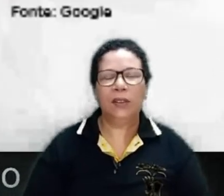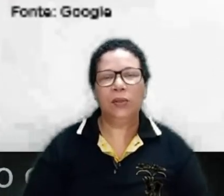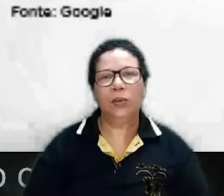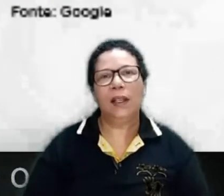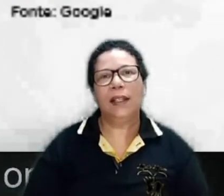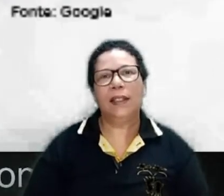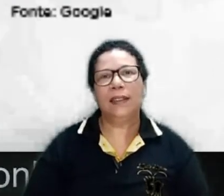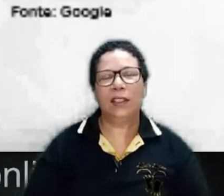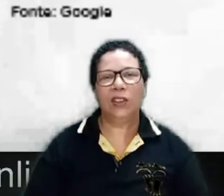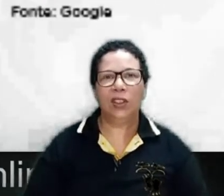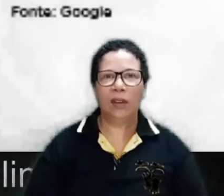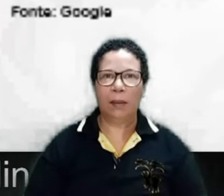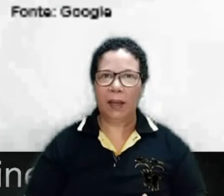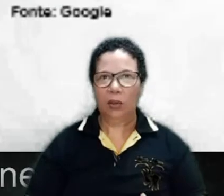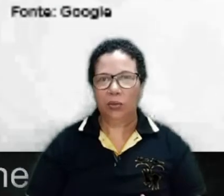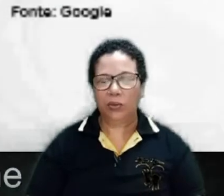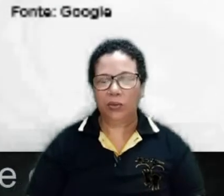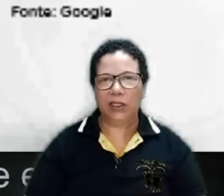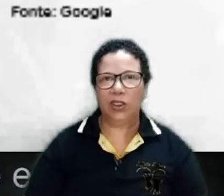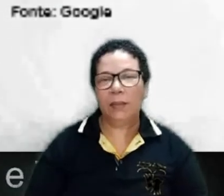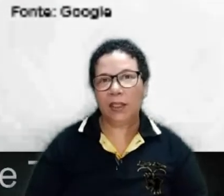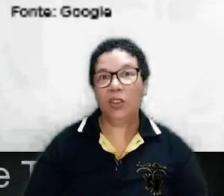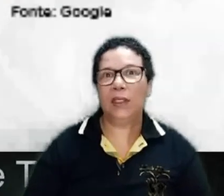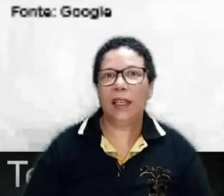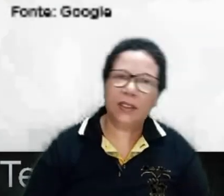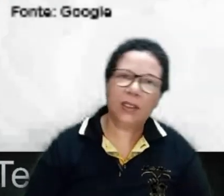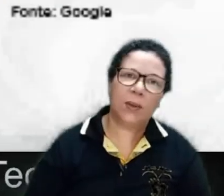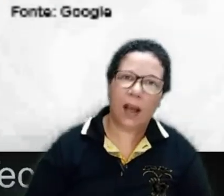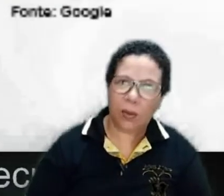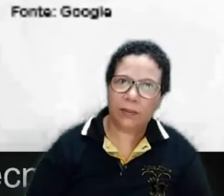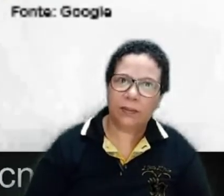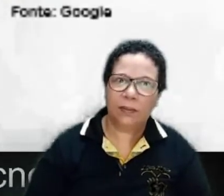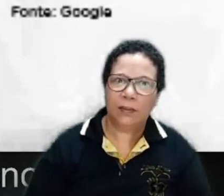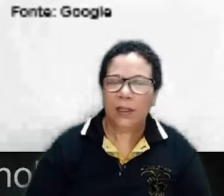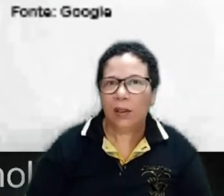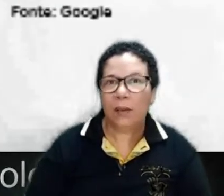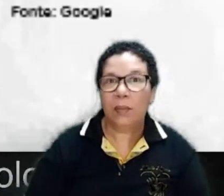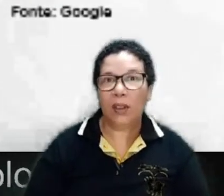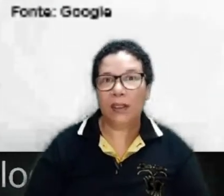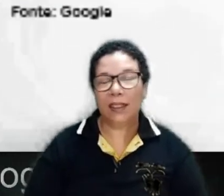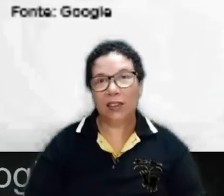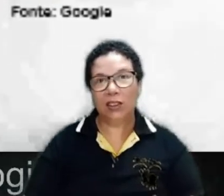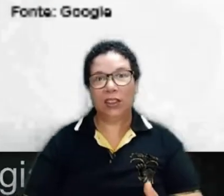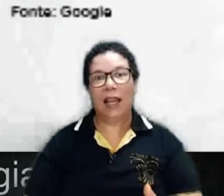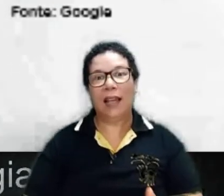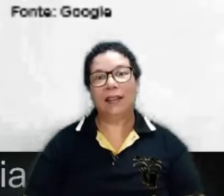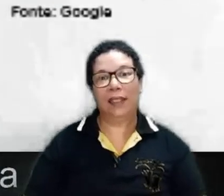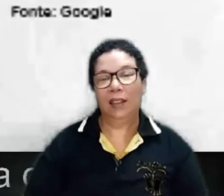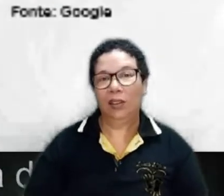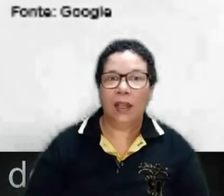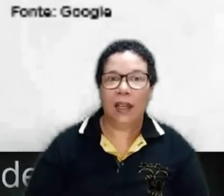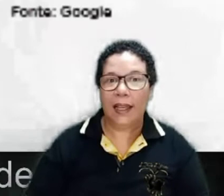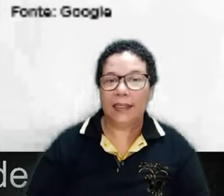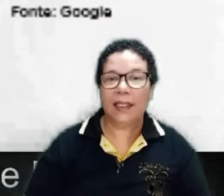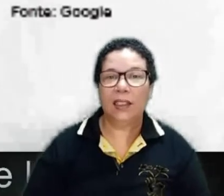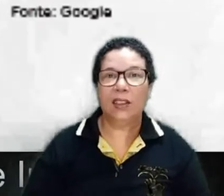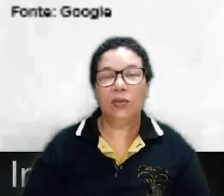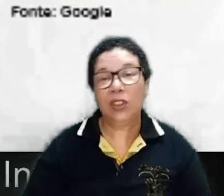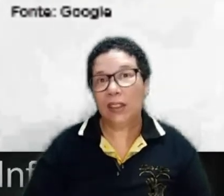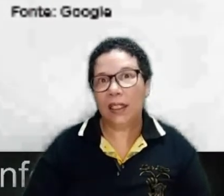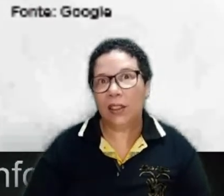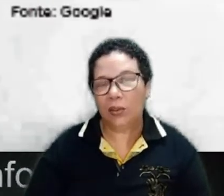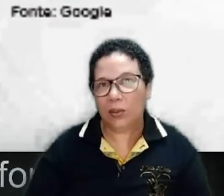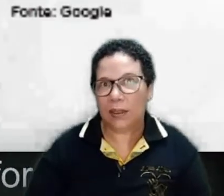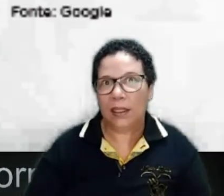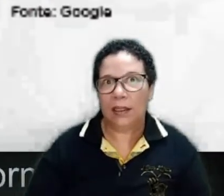leitura cansativa para o ouvinte. Imagine para o surdo que é visual. Então é importante estar atento a essa questão